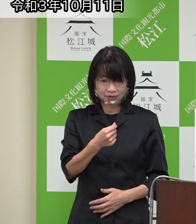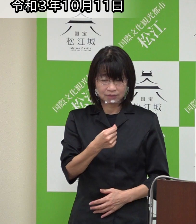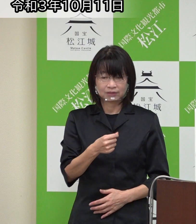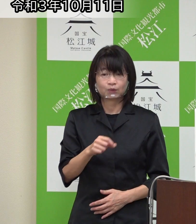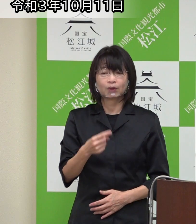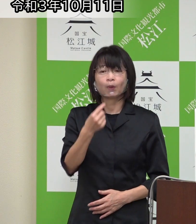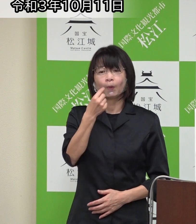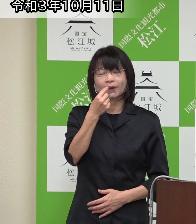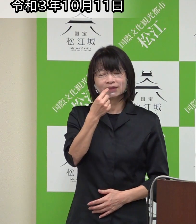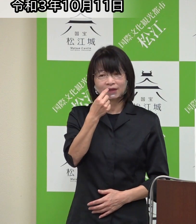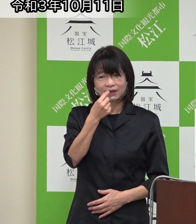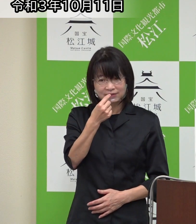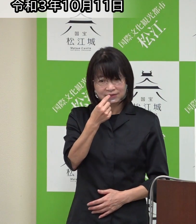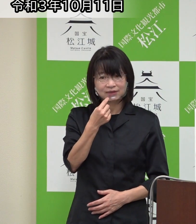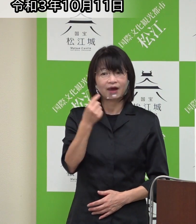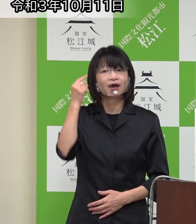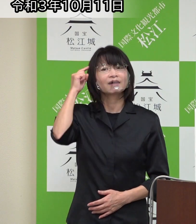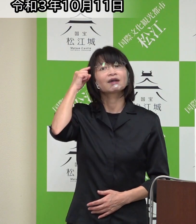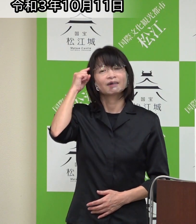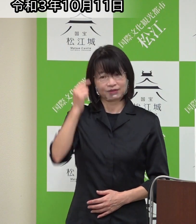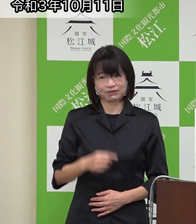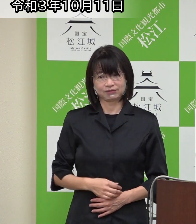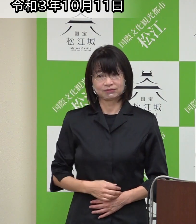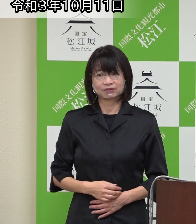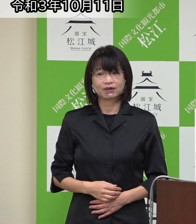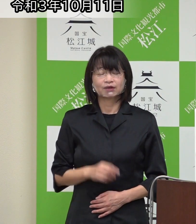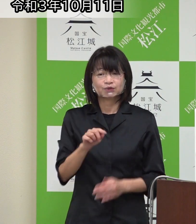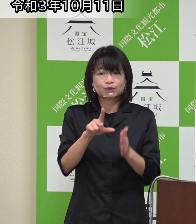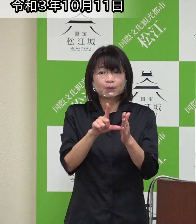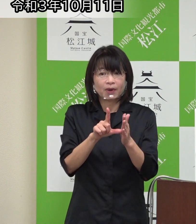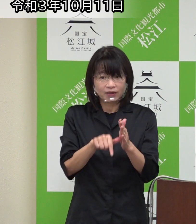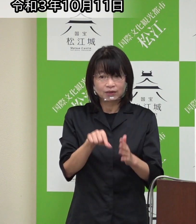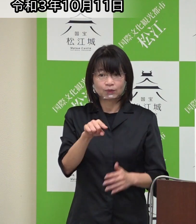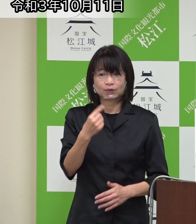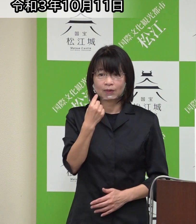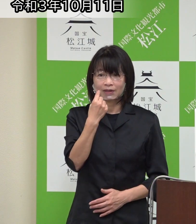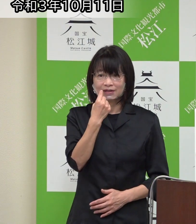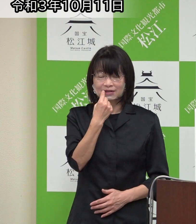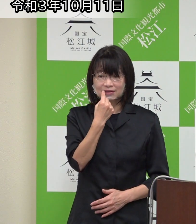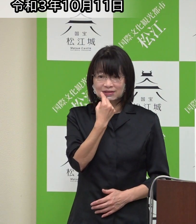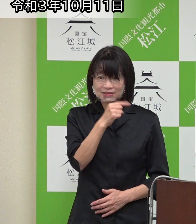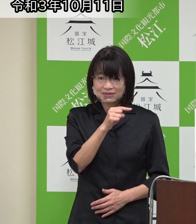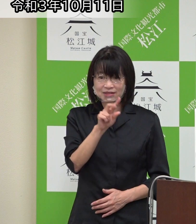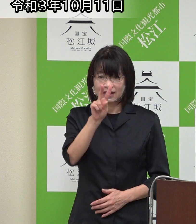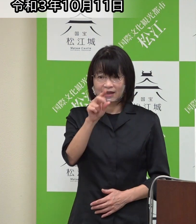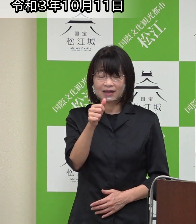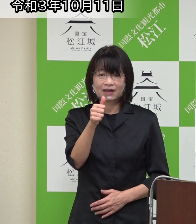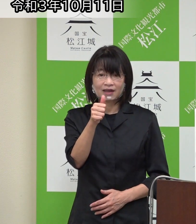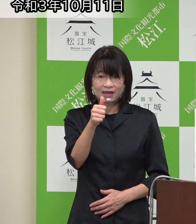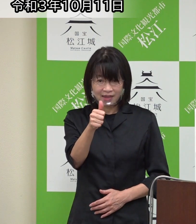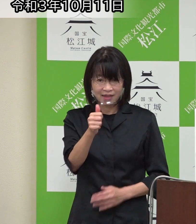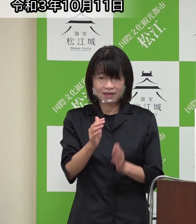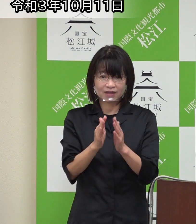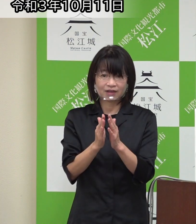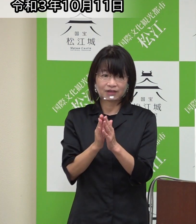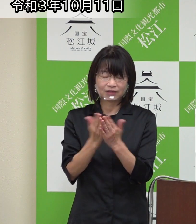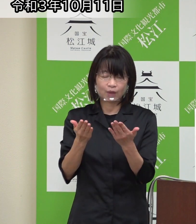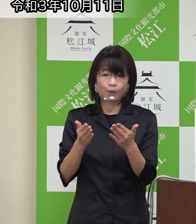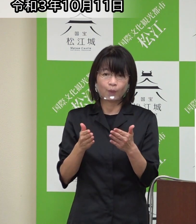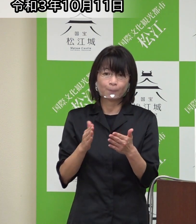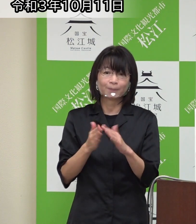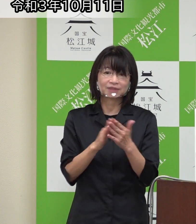ておりまして、それをやるにあたってはこの白方本町のですね、正式名はこの末次本町再開本町線という都市計画道